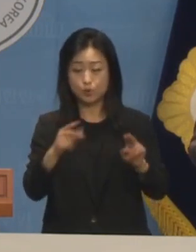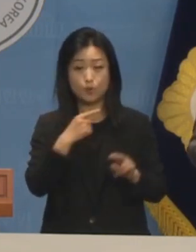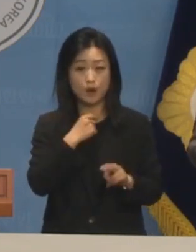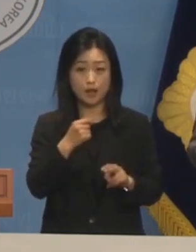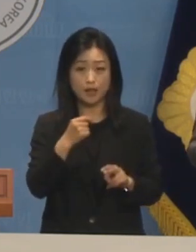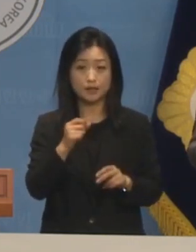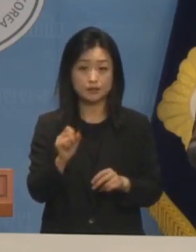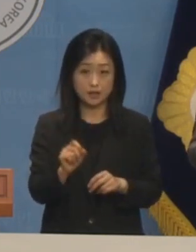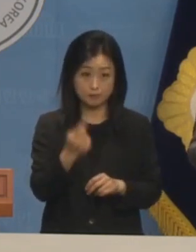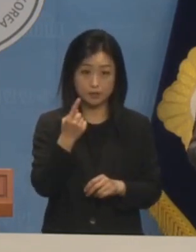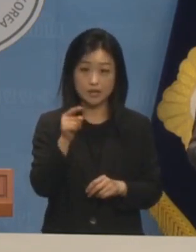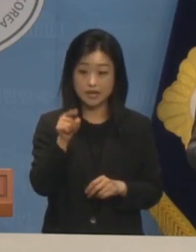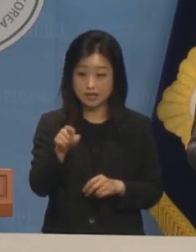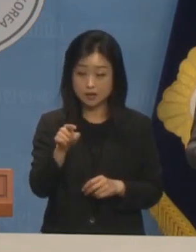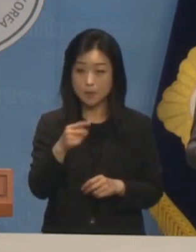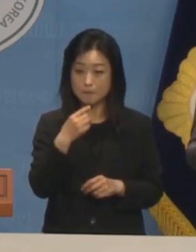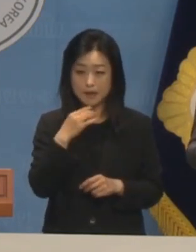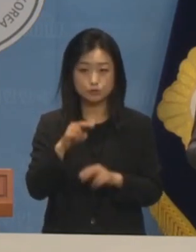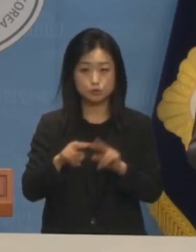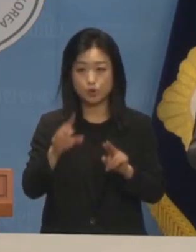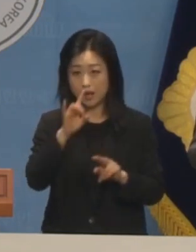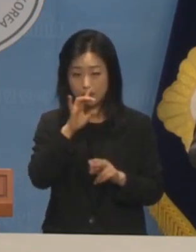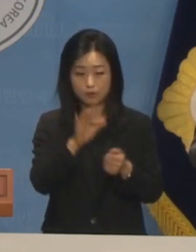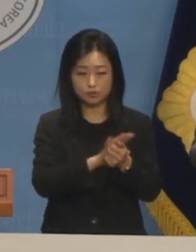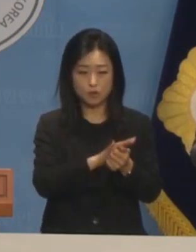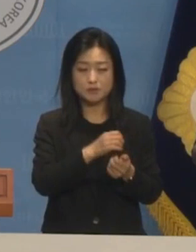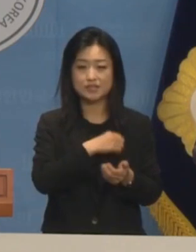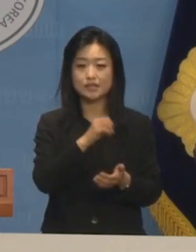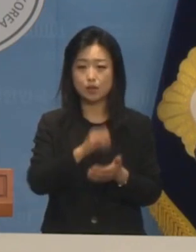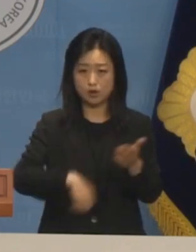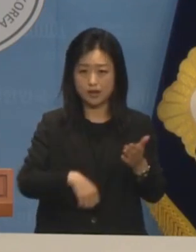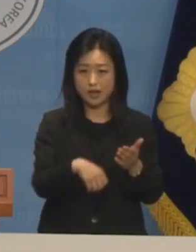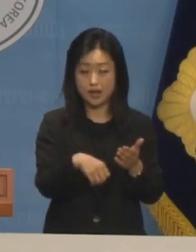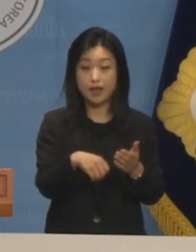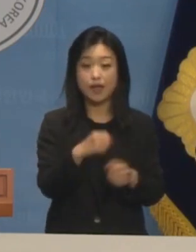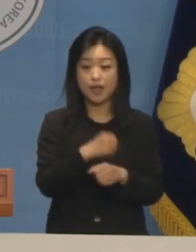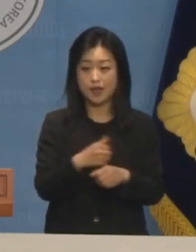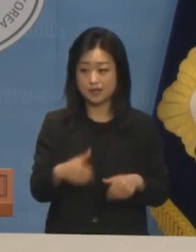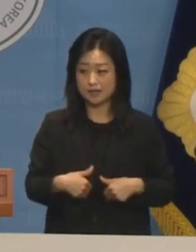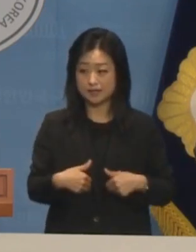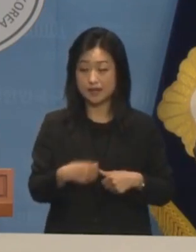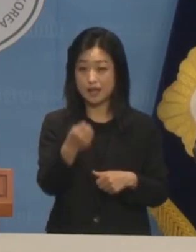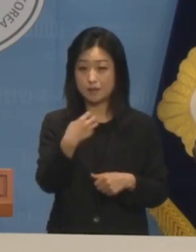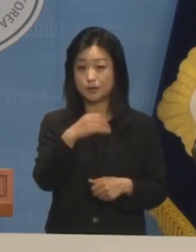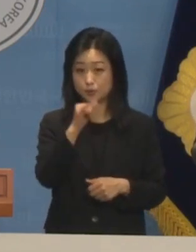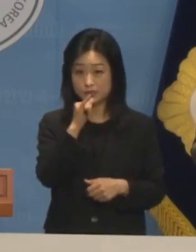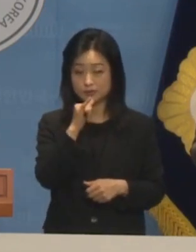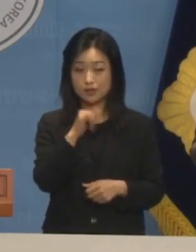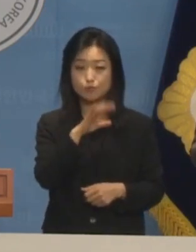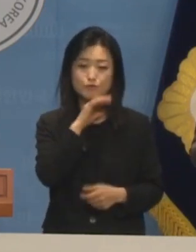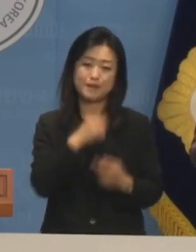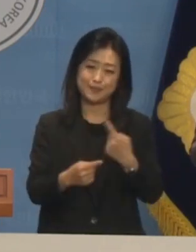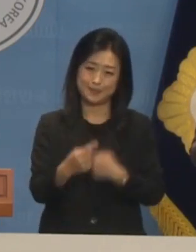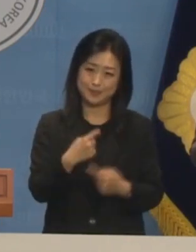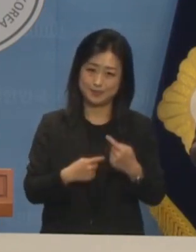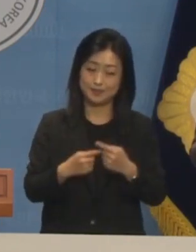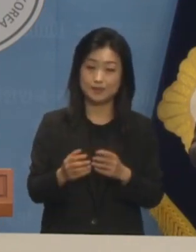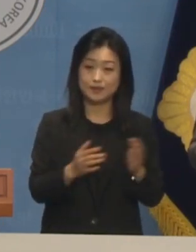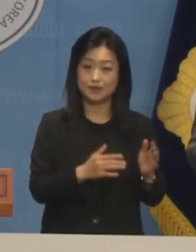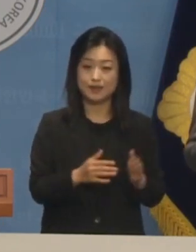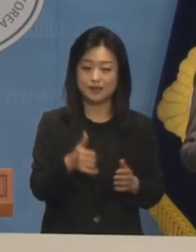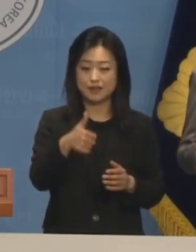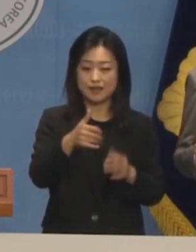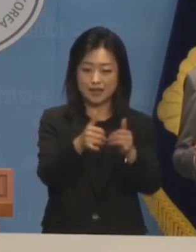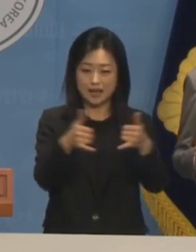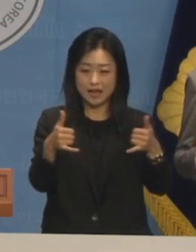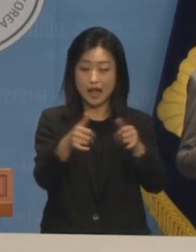하자 그것만 처리할 수는 없고 서비스를 탈퇴하라는 답변을 받았다는 불만이 있었습니다. 가구 배송 시에